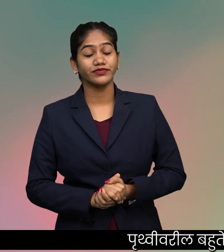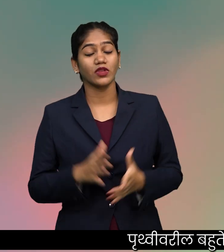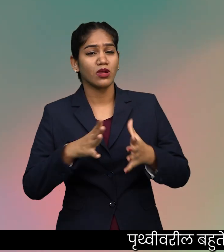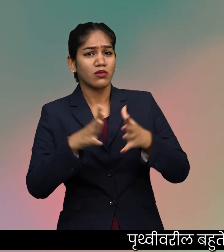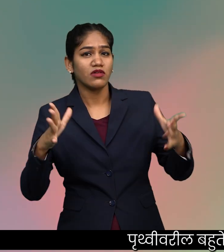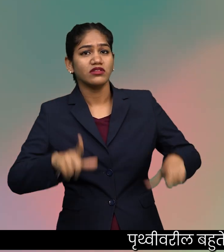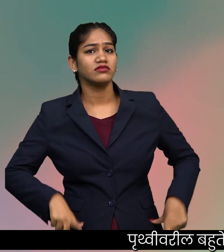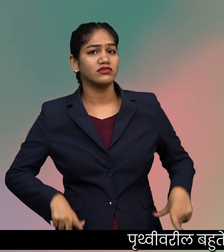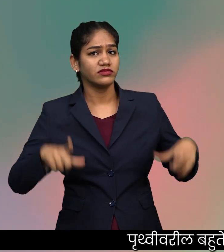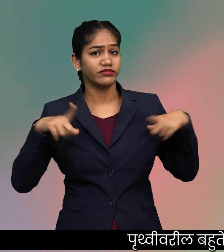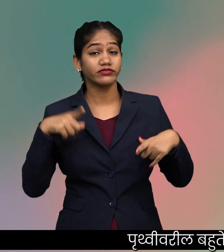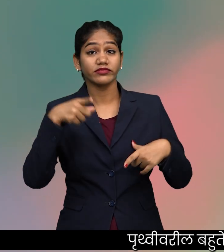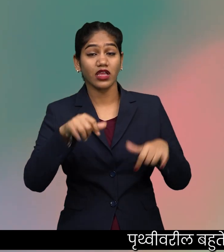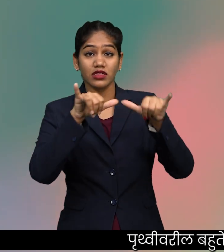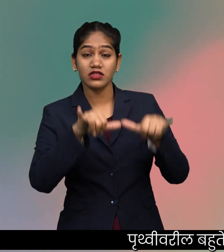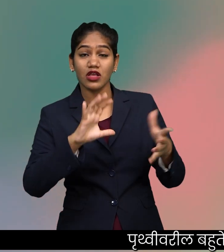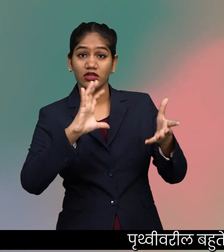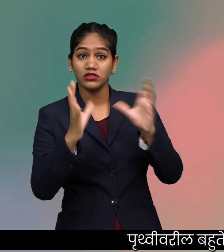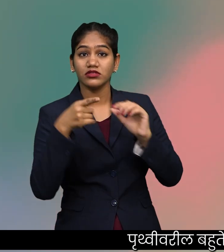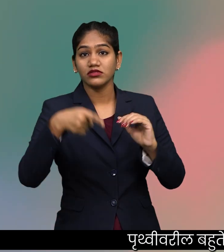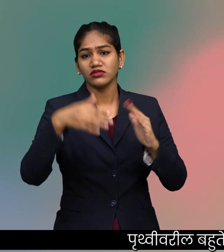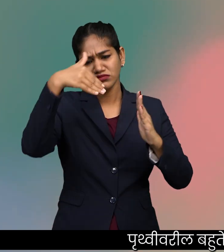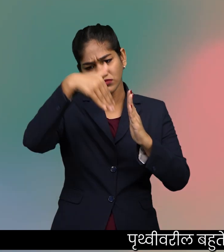पृथ्वीवरील बहुतेक जीवन पाण्याखाली आहे.